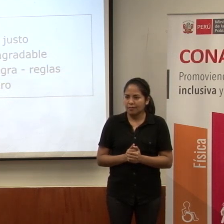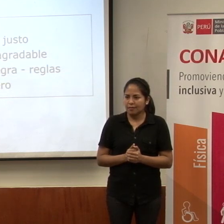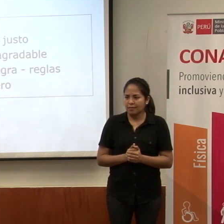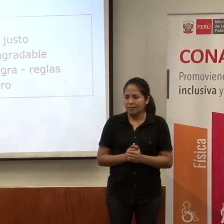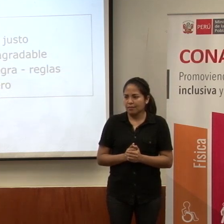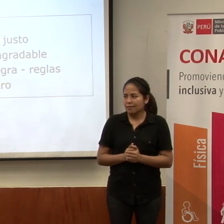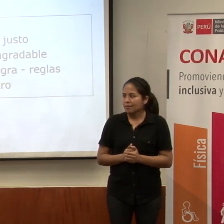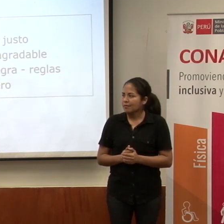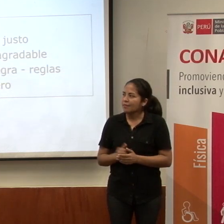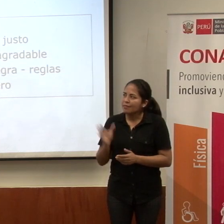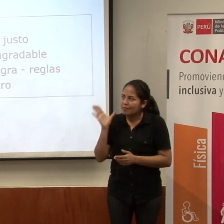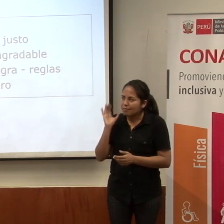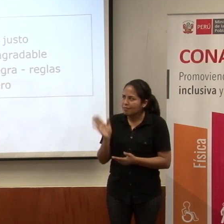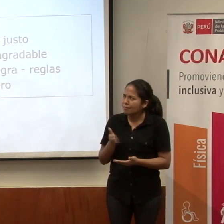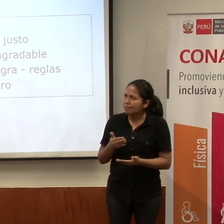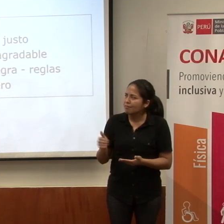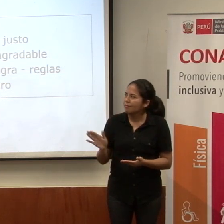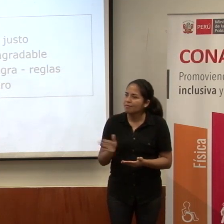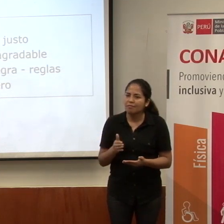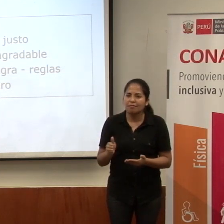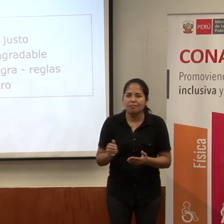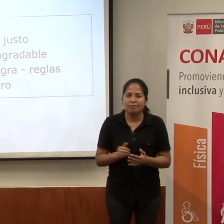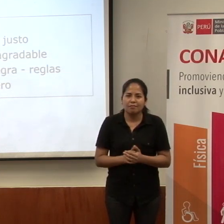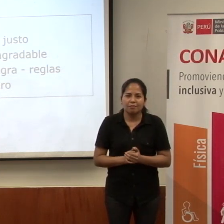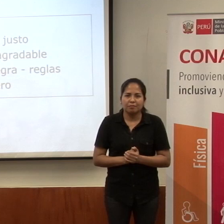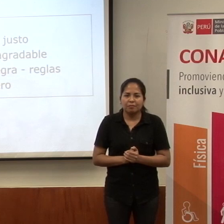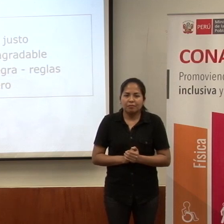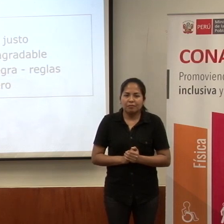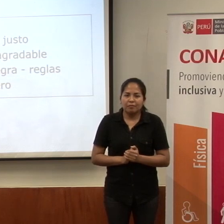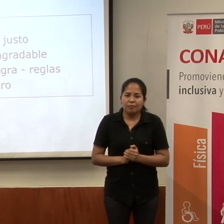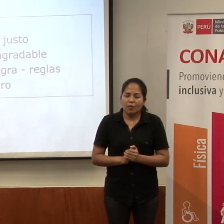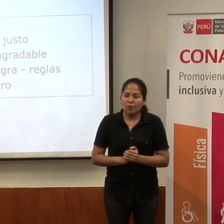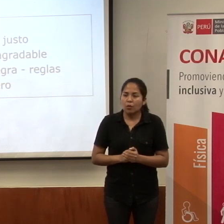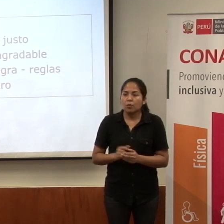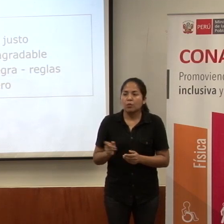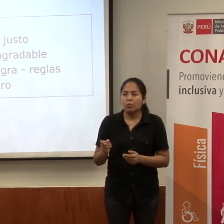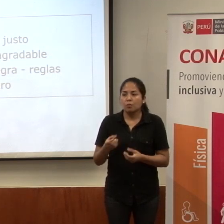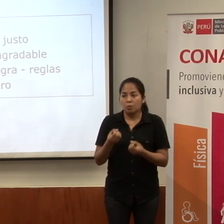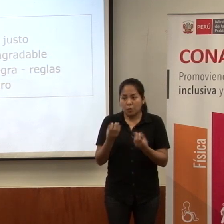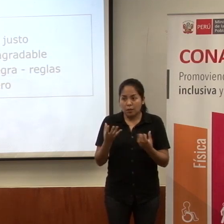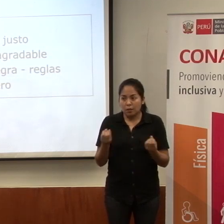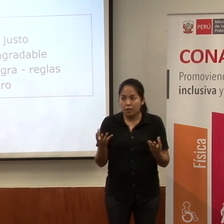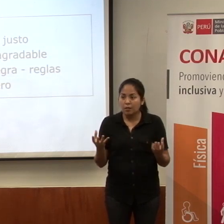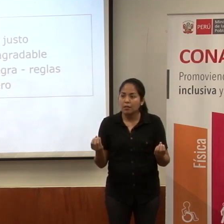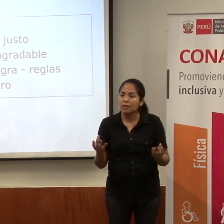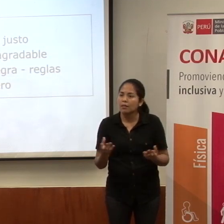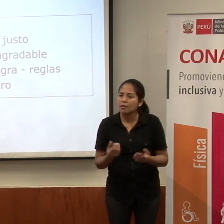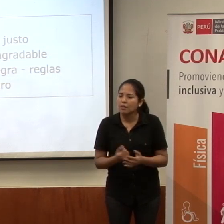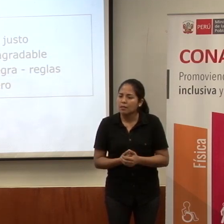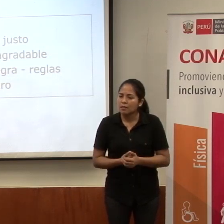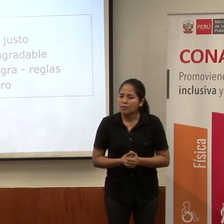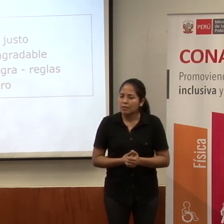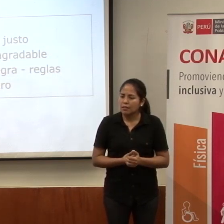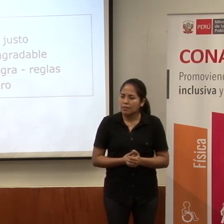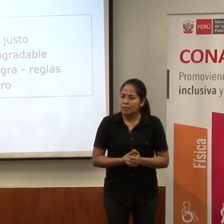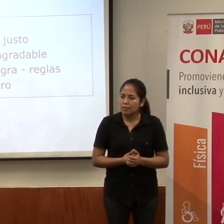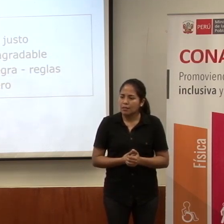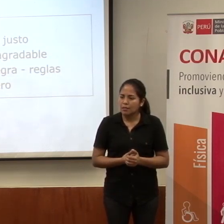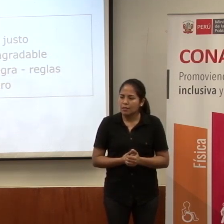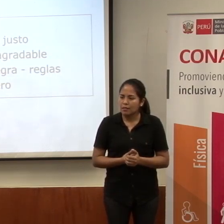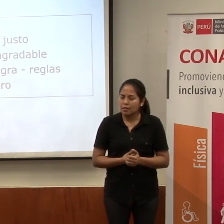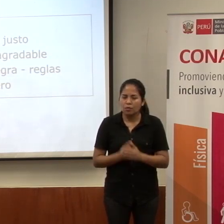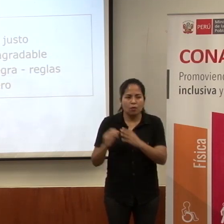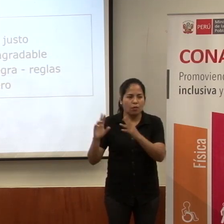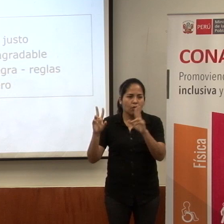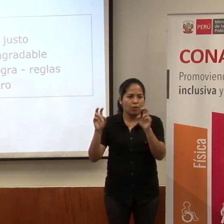afuera. Ok, entonces miren ustedes cómo estas cosas que podría decir uno de que